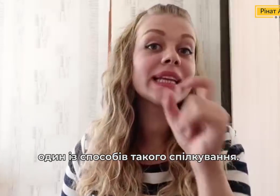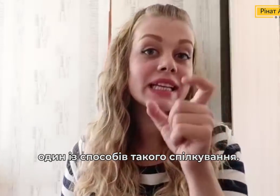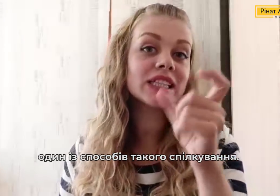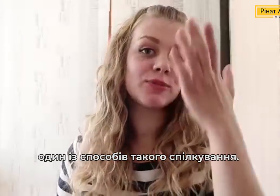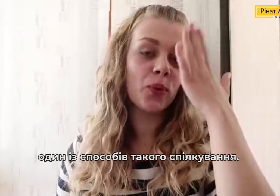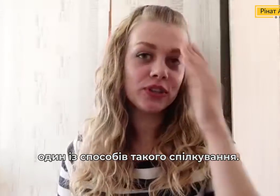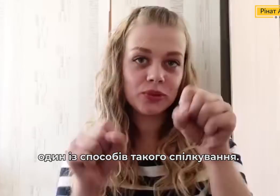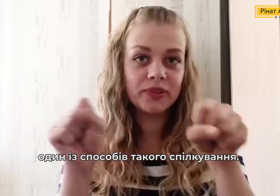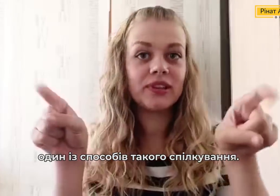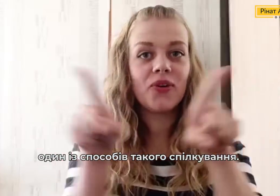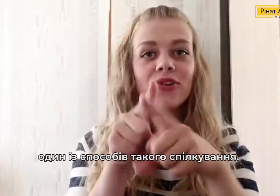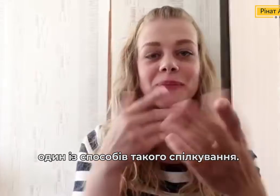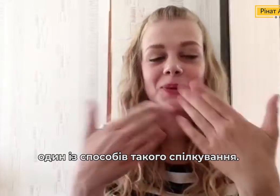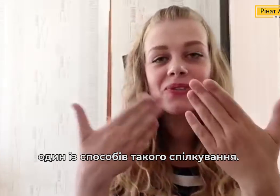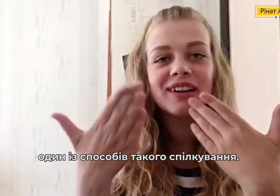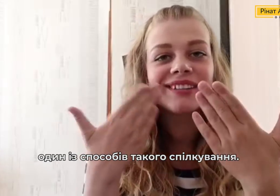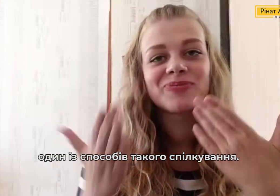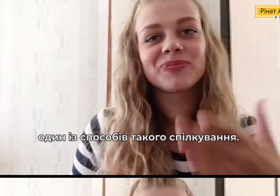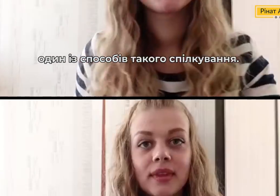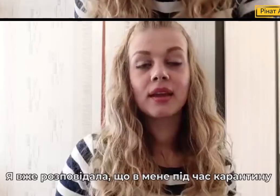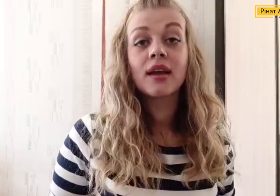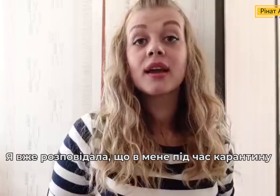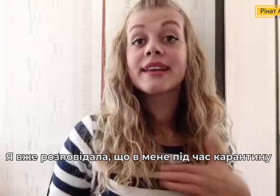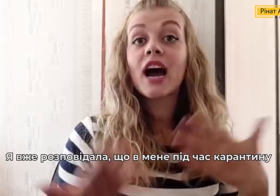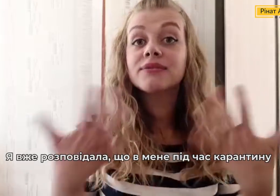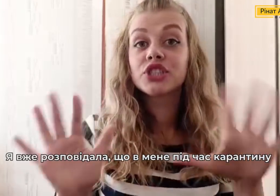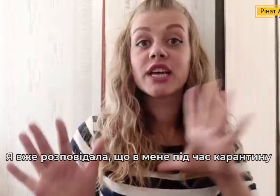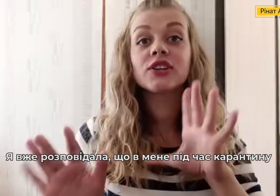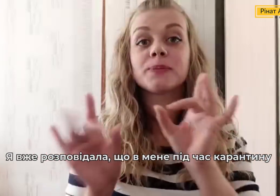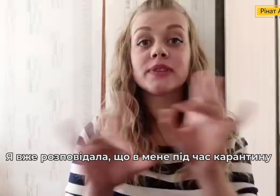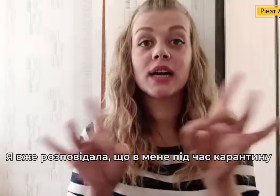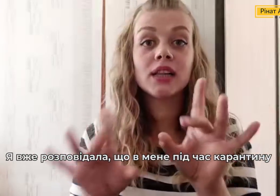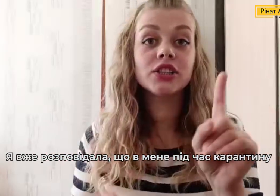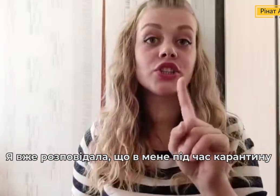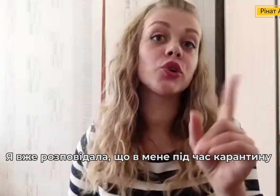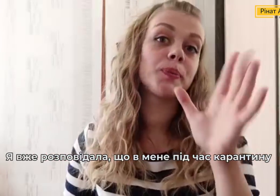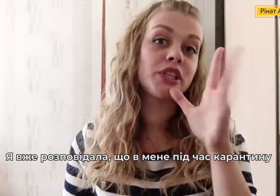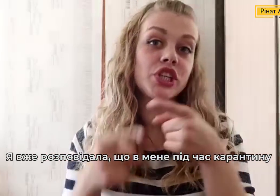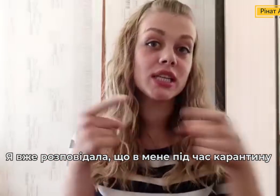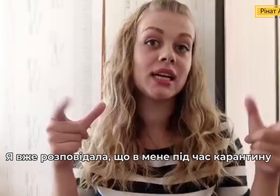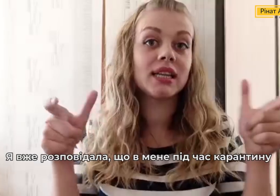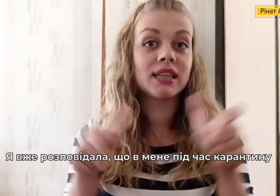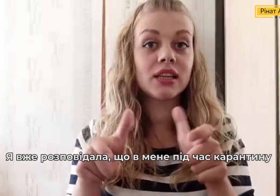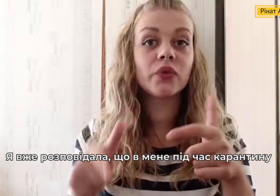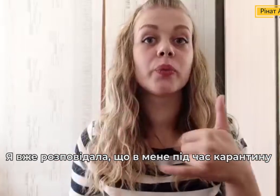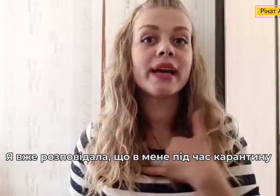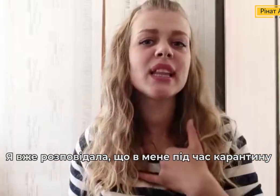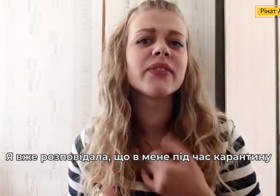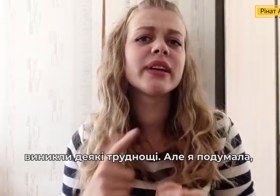із способів такого спілкування. Я вже розповідала, що під час карантину в мене